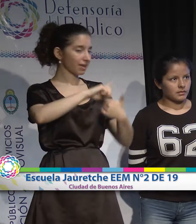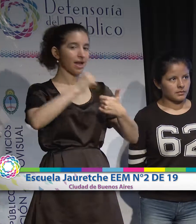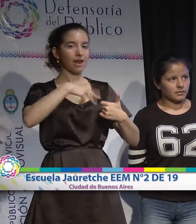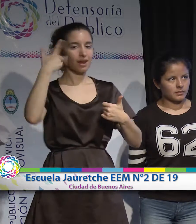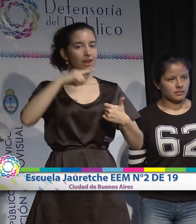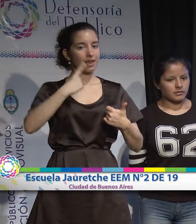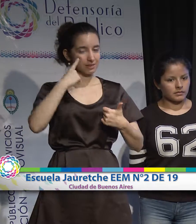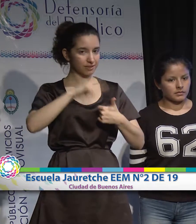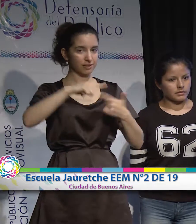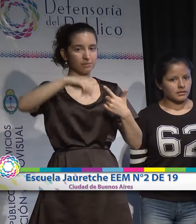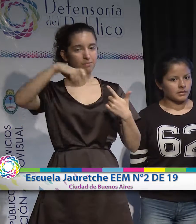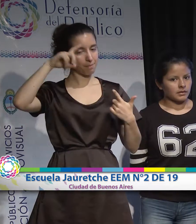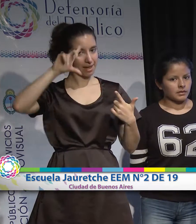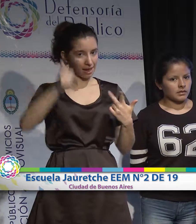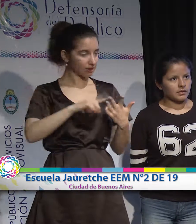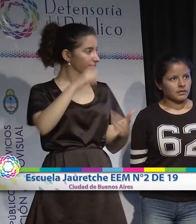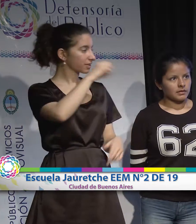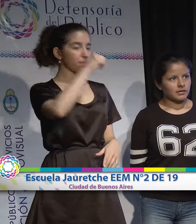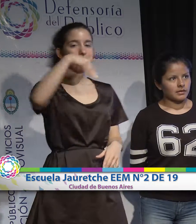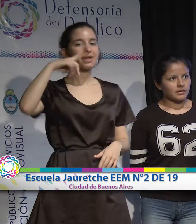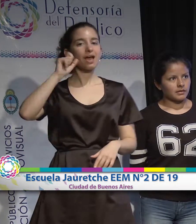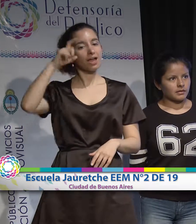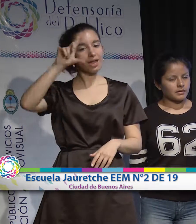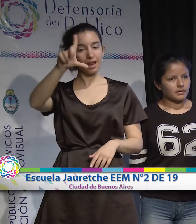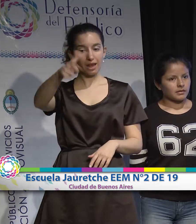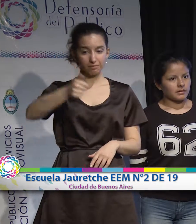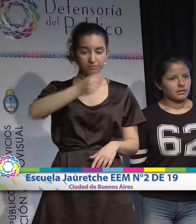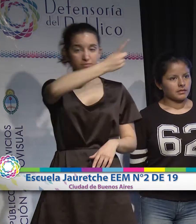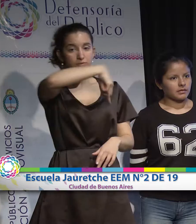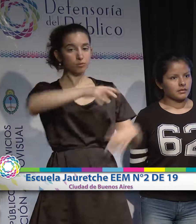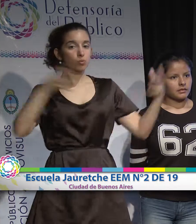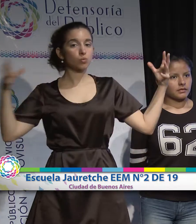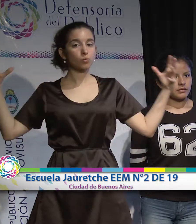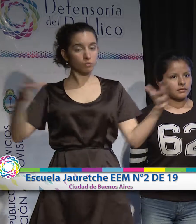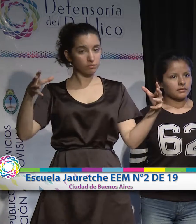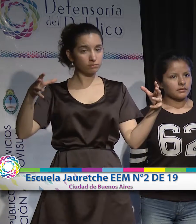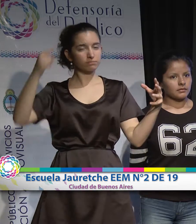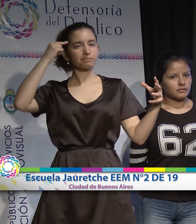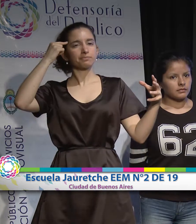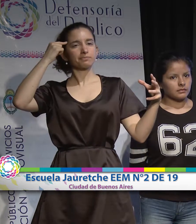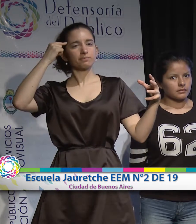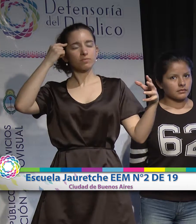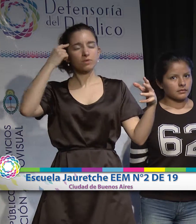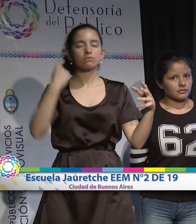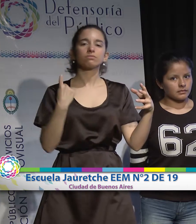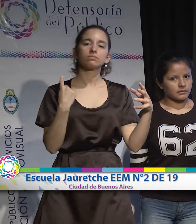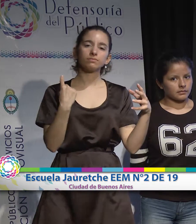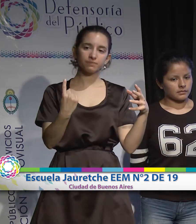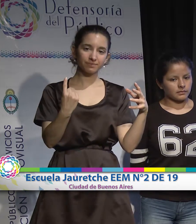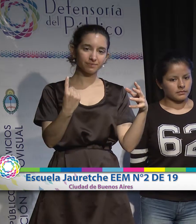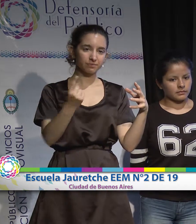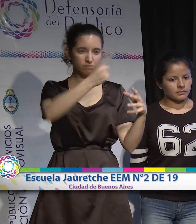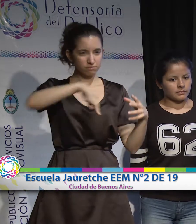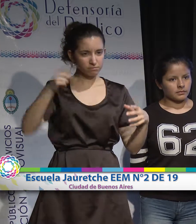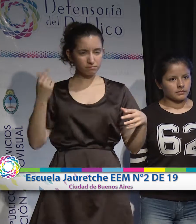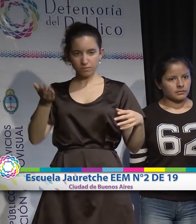y Pamela Gutiérrez. Mi nombre es Micaela Paredes. Nosotros queríamos principalmente poner en punto de que estamos